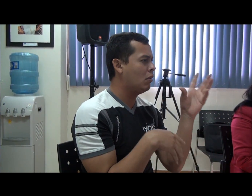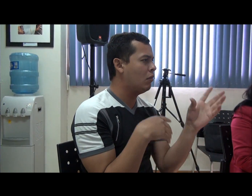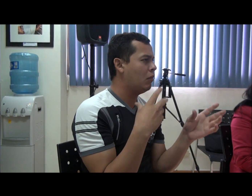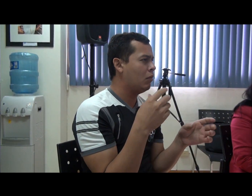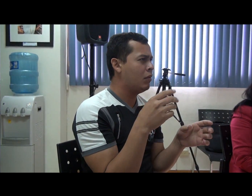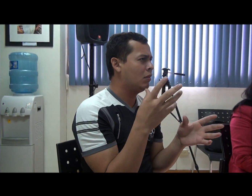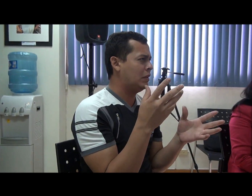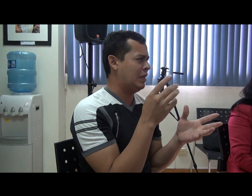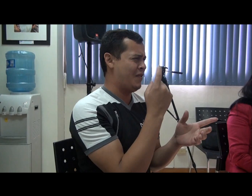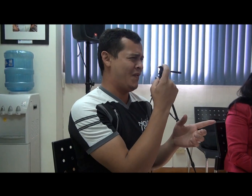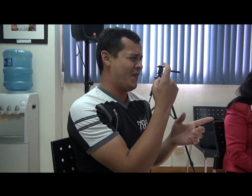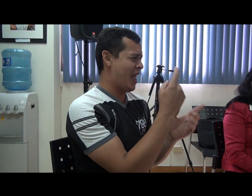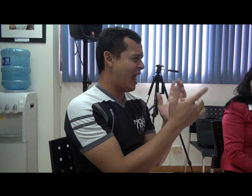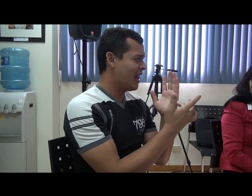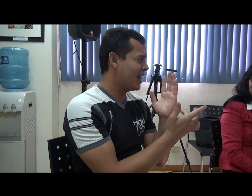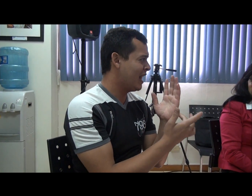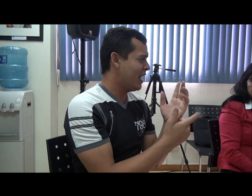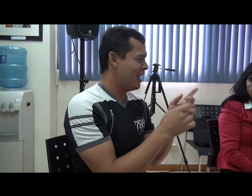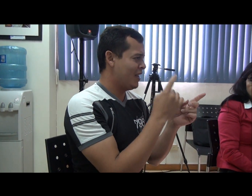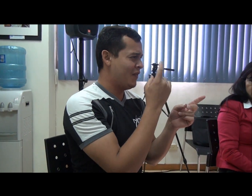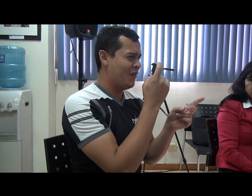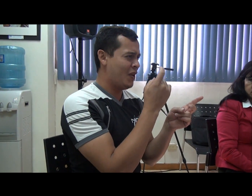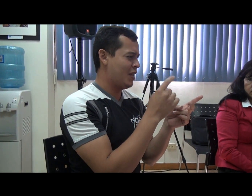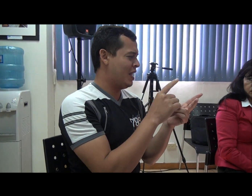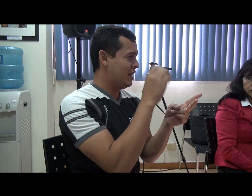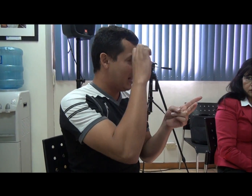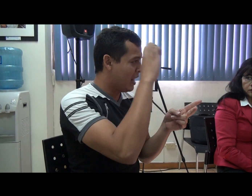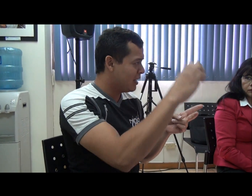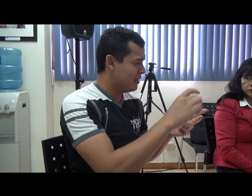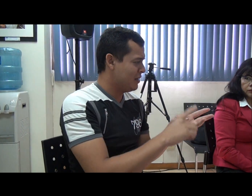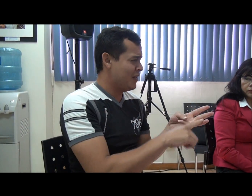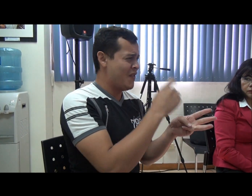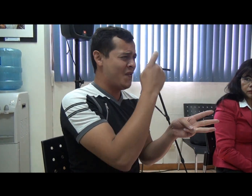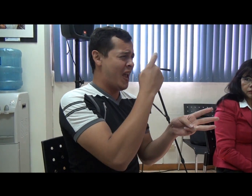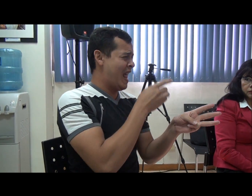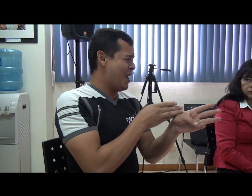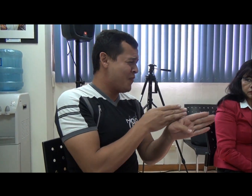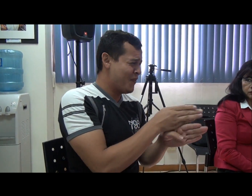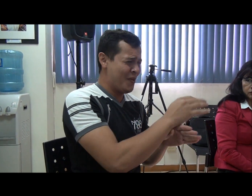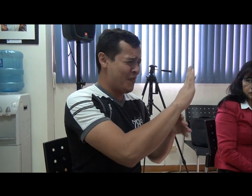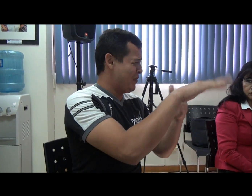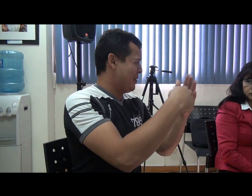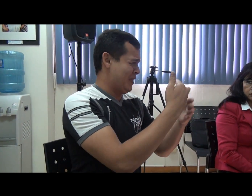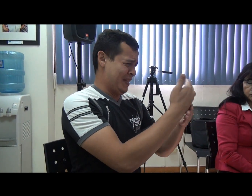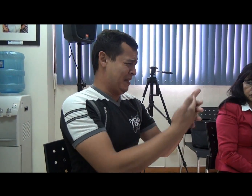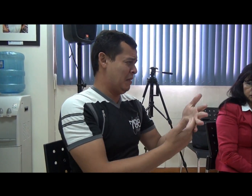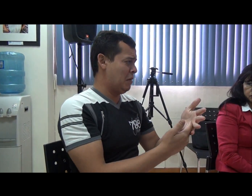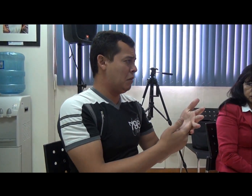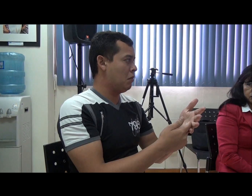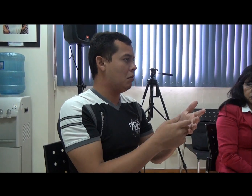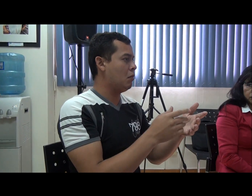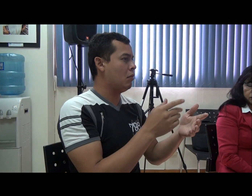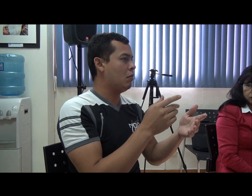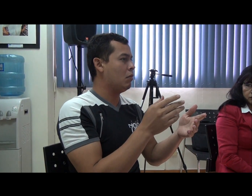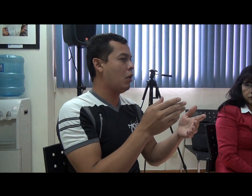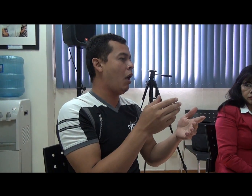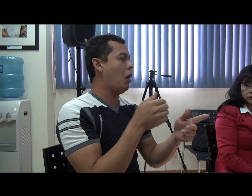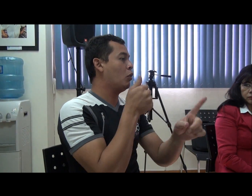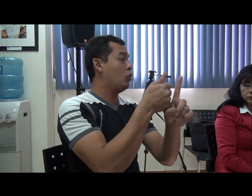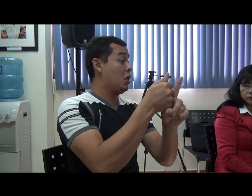muy buena calidad, falta mucho tecnicismo, falta de ética, falta de profesionalismo. Hay muchos